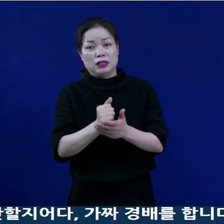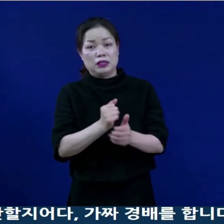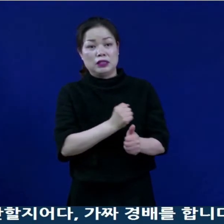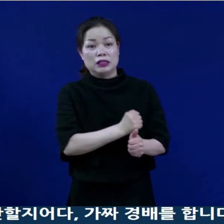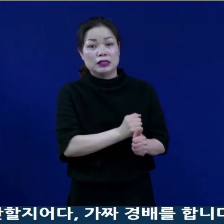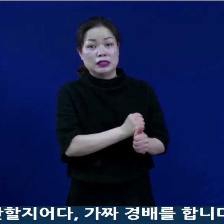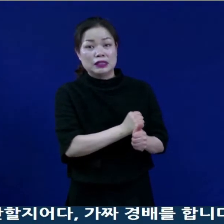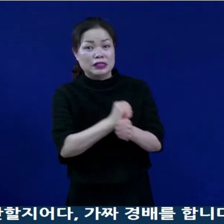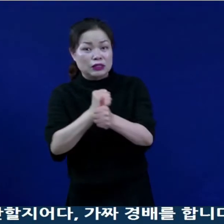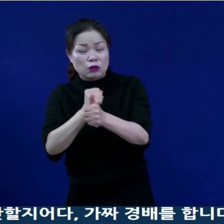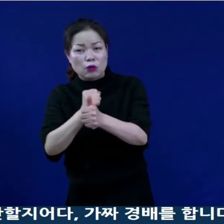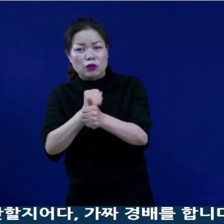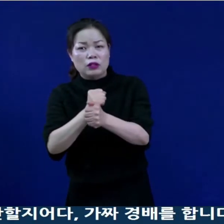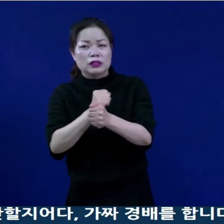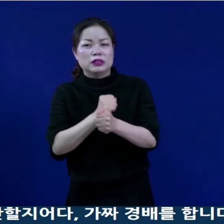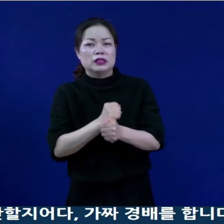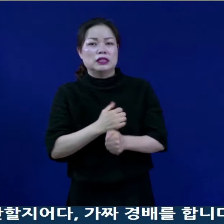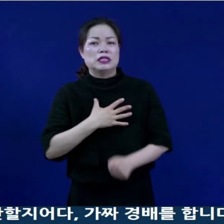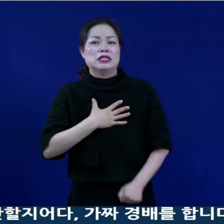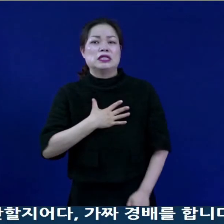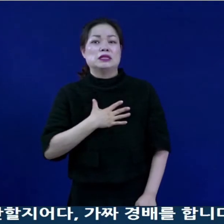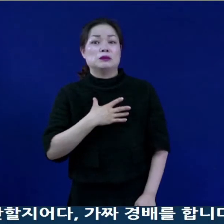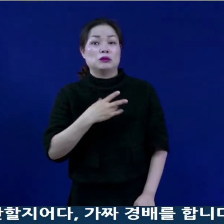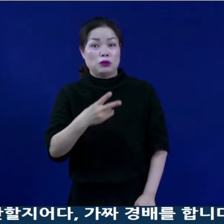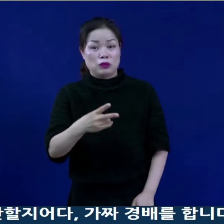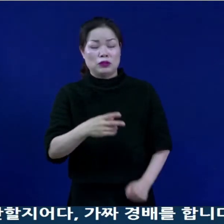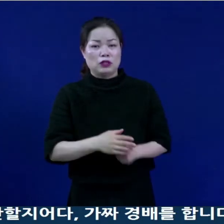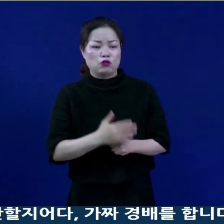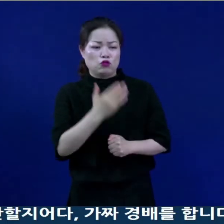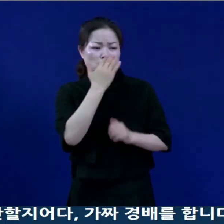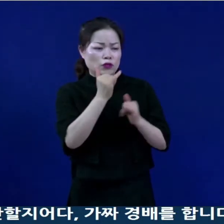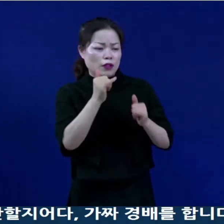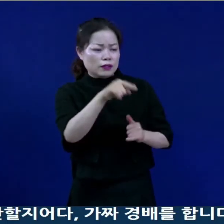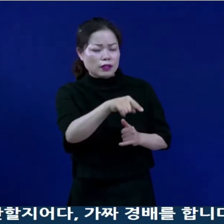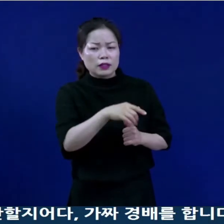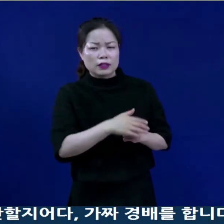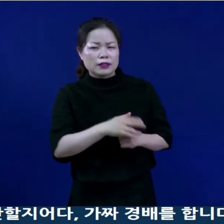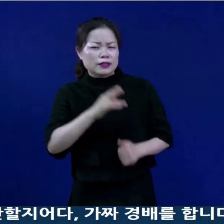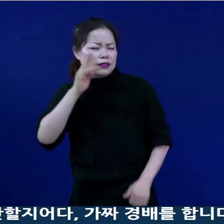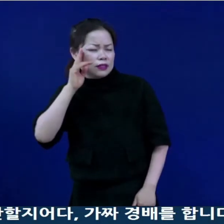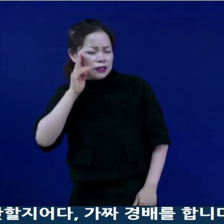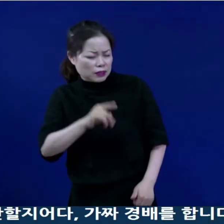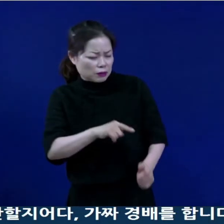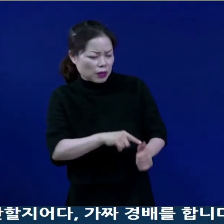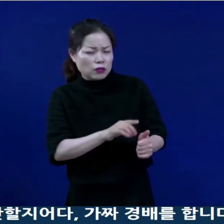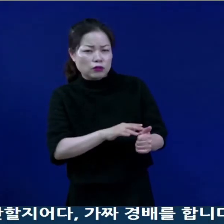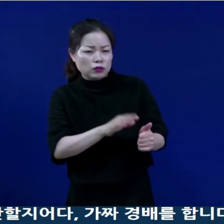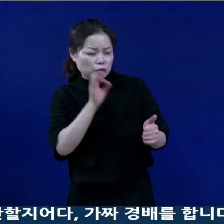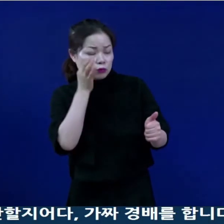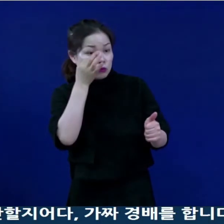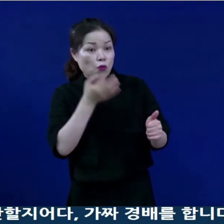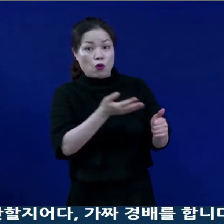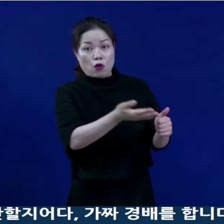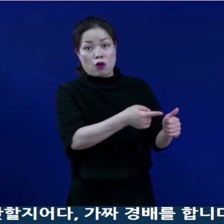나와서 다시 일부러 관장 밖으로 나와 유대인들에게 그 처참해진 예수님을 다시